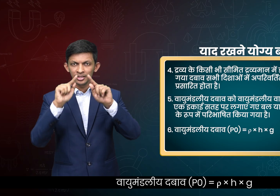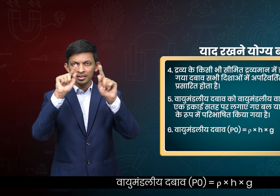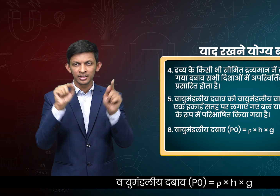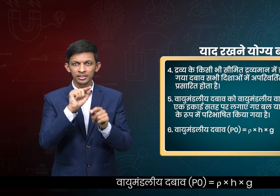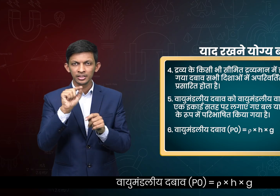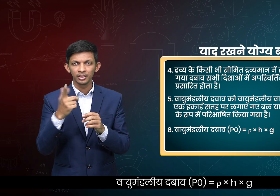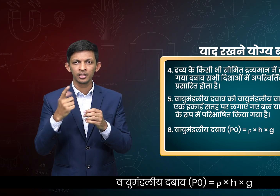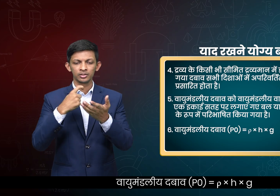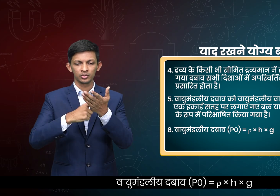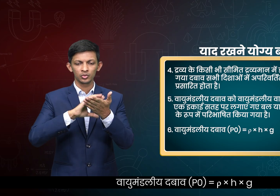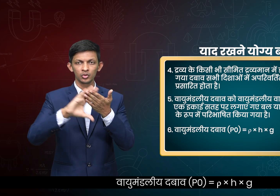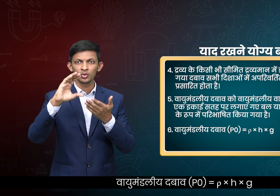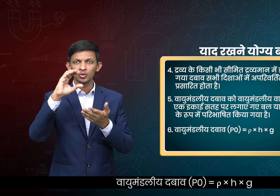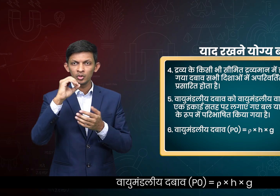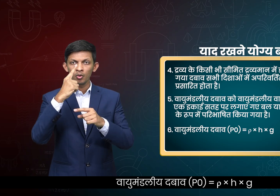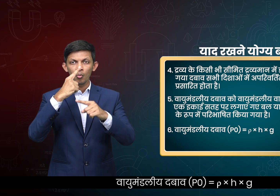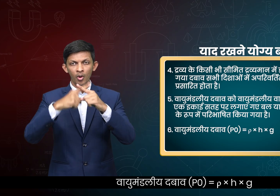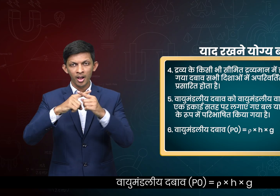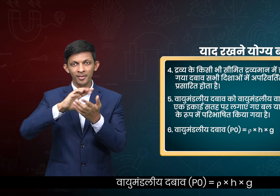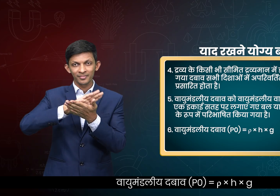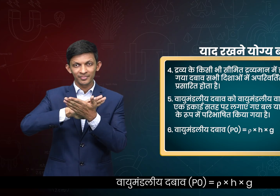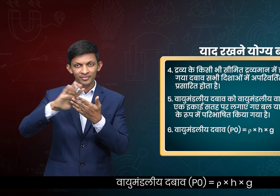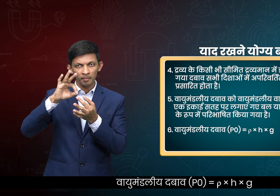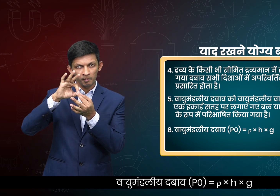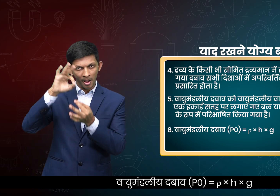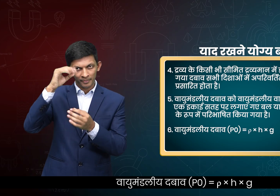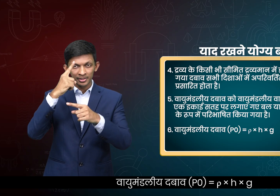× H × G।